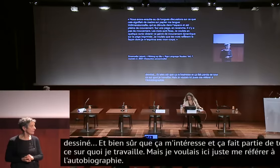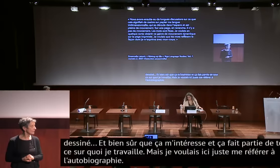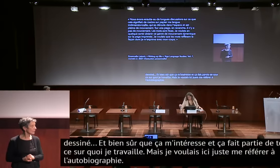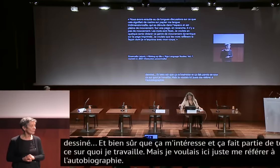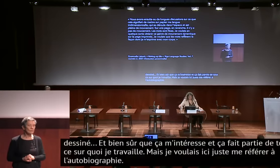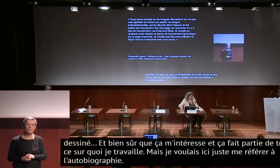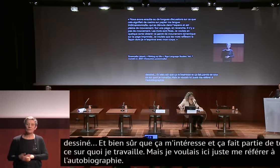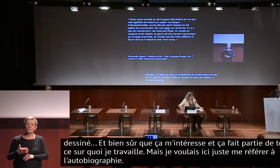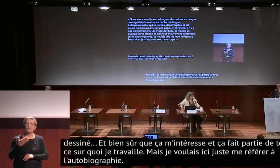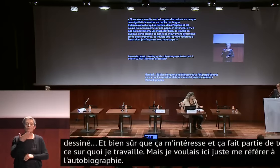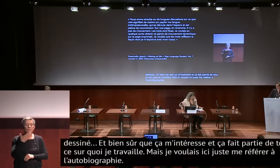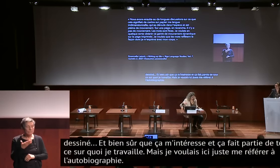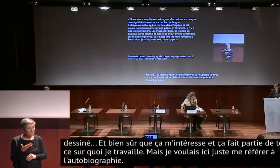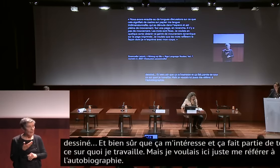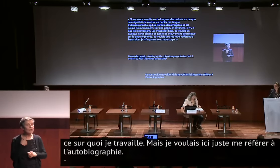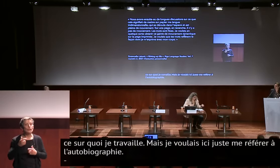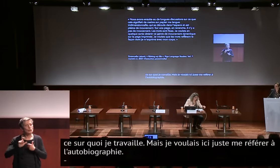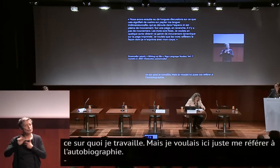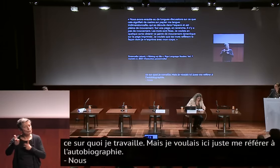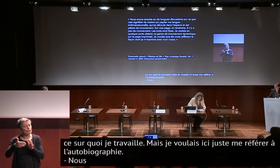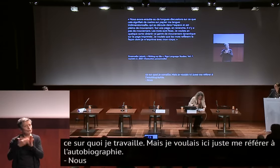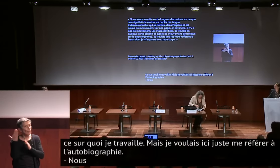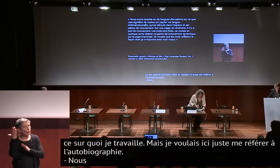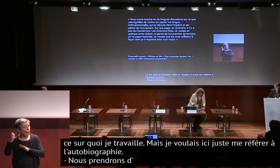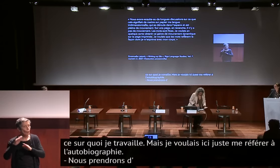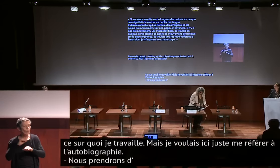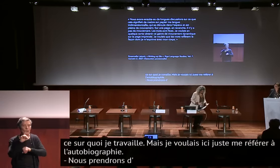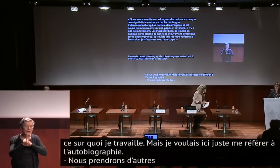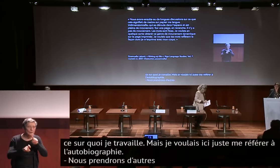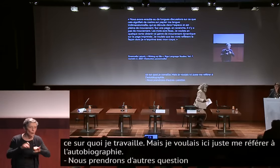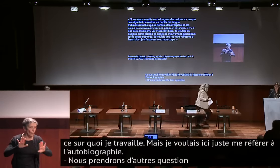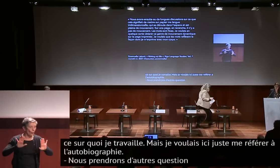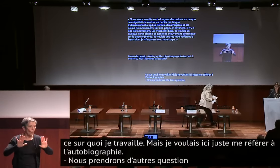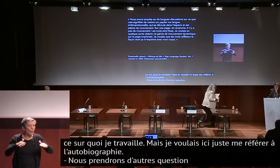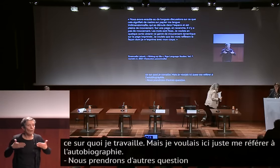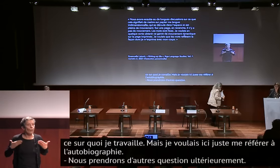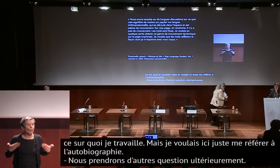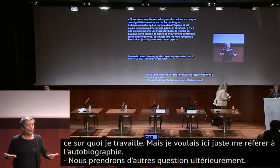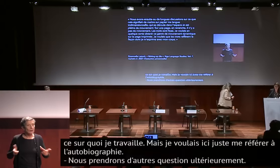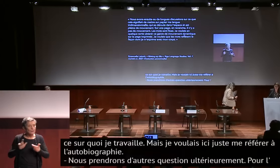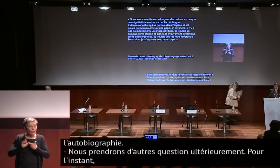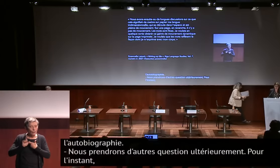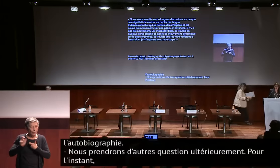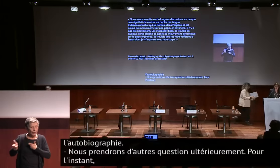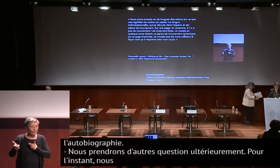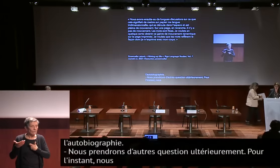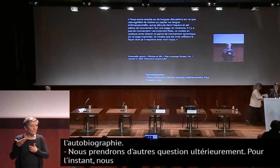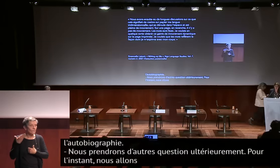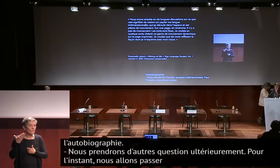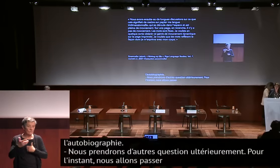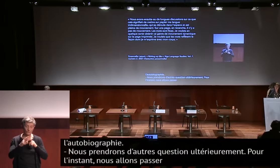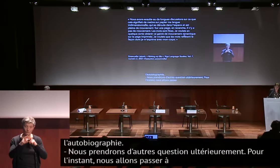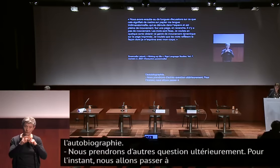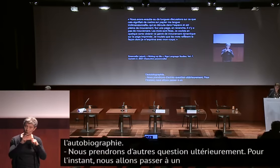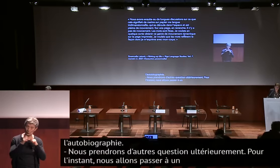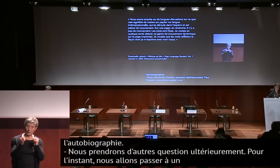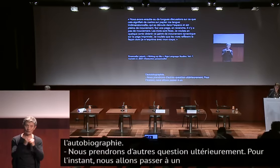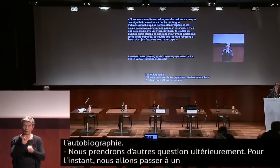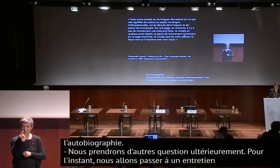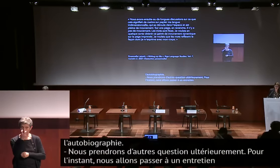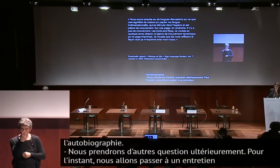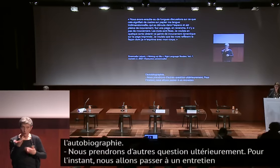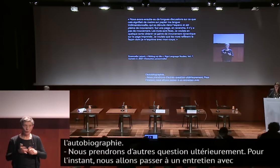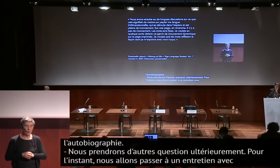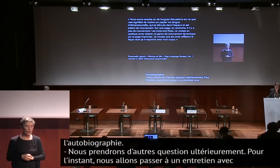Nous prendrons d'autres questions ultérieurement. Pour l'instant, nous allons passer donc à un entretien avec M. Victor